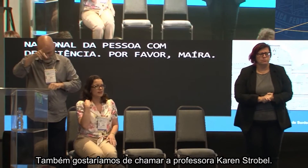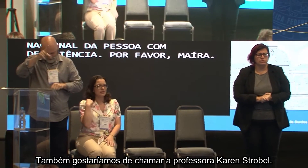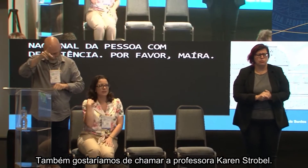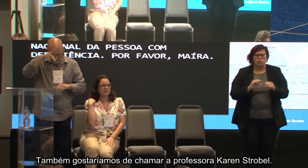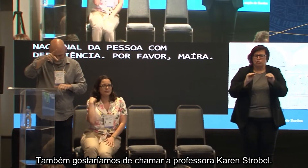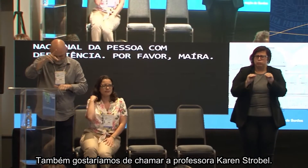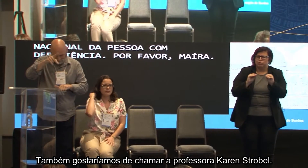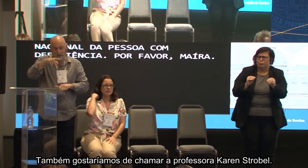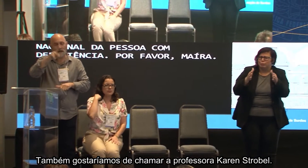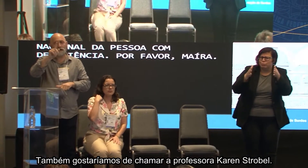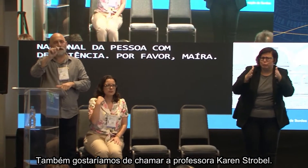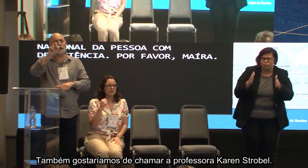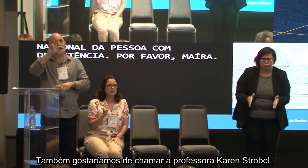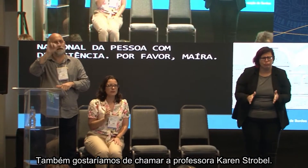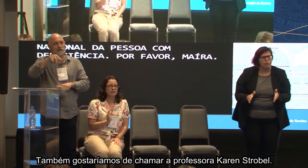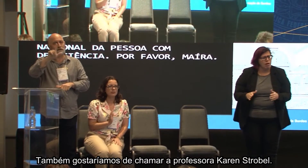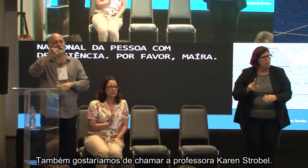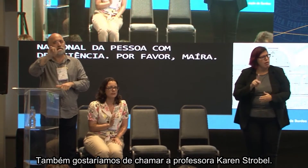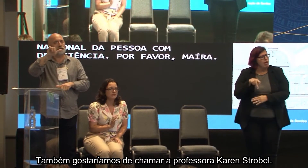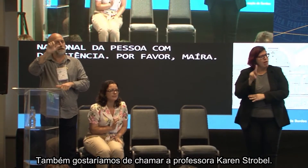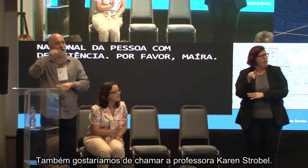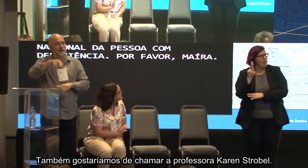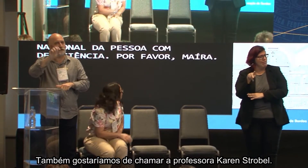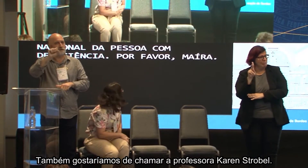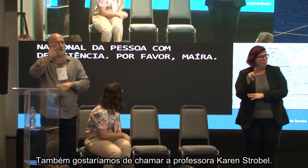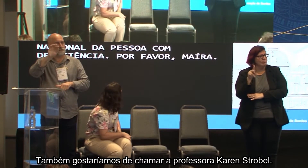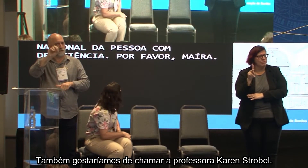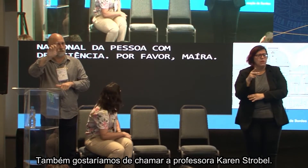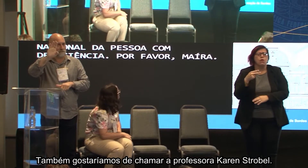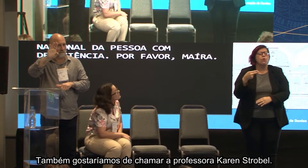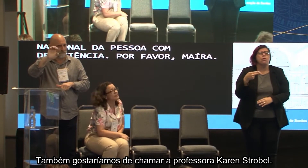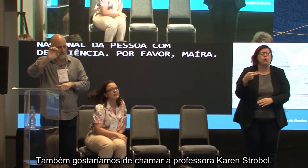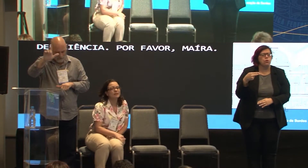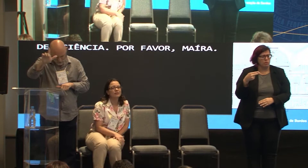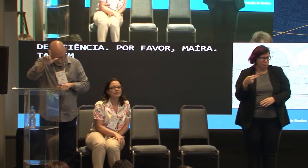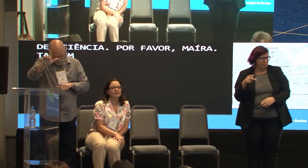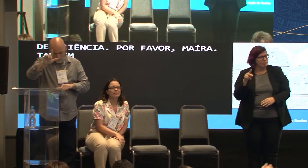Também gostaríamos de chamar a professora Karen Strobel.